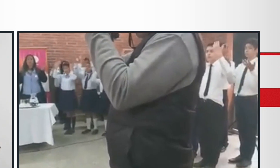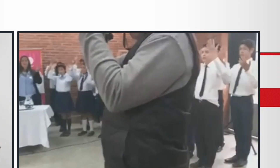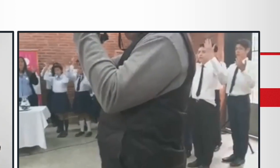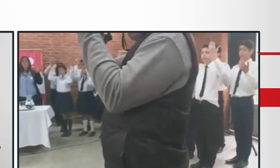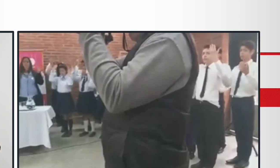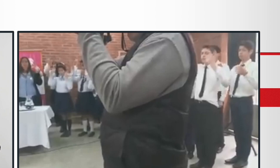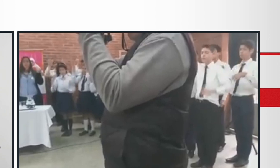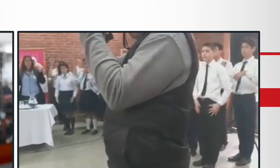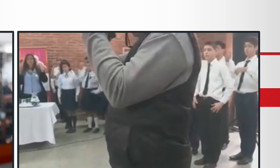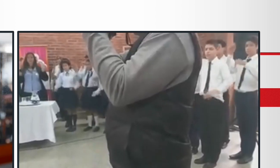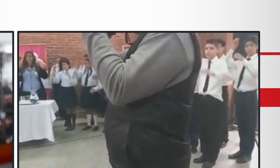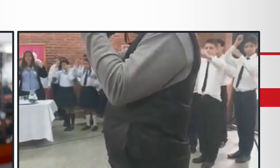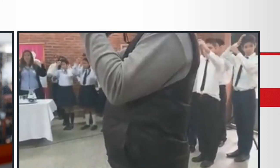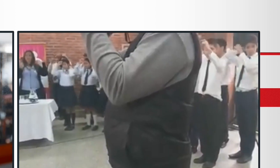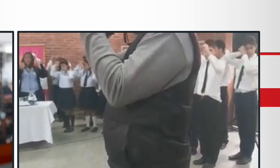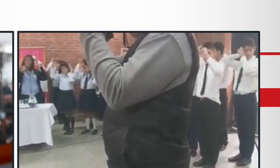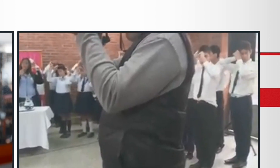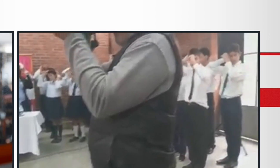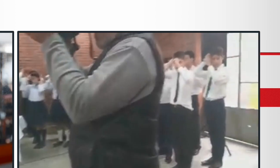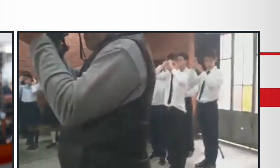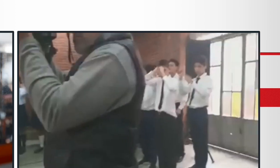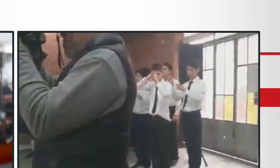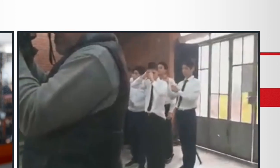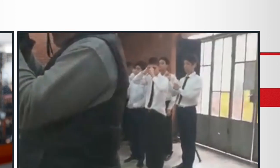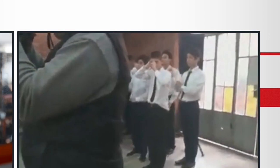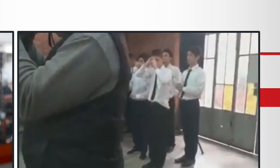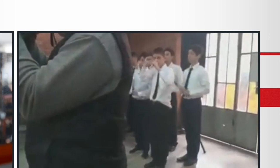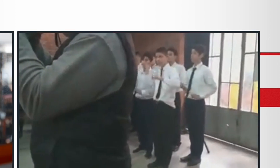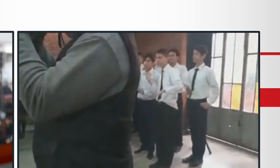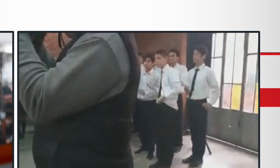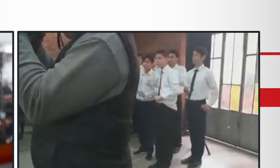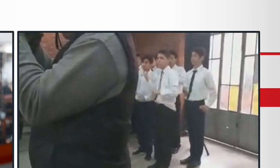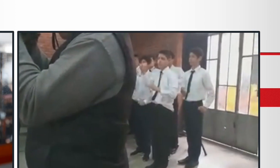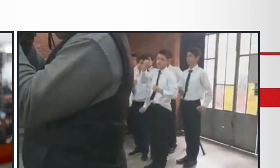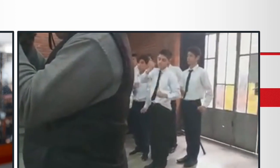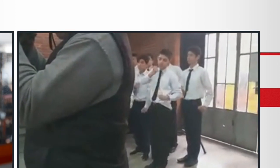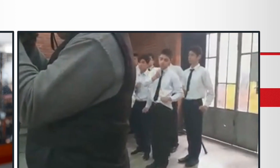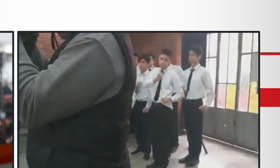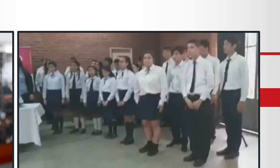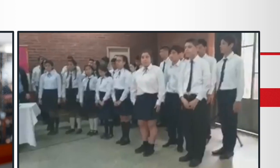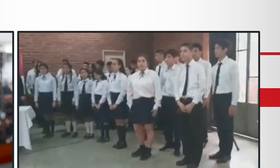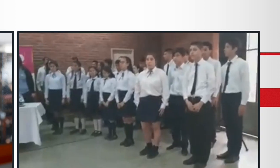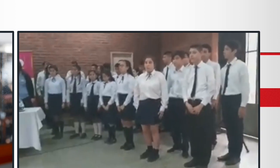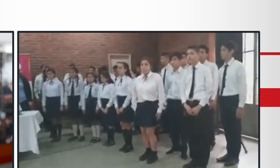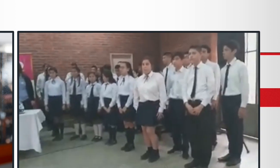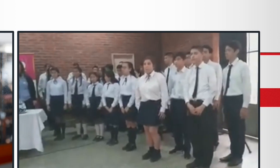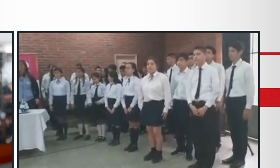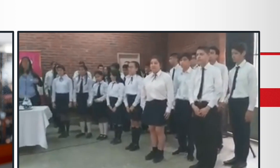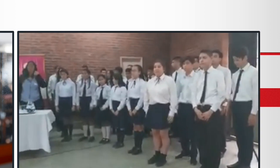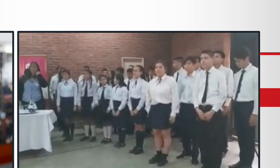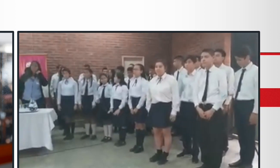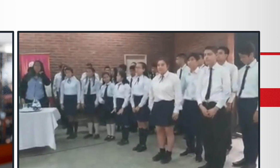llamarlo así, tal cual se llama, como cualquier otra persona. Como cualquiera. Las personas sordas son personas